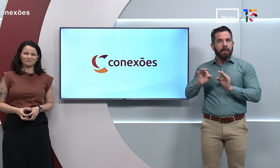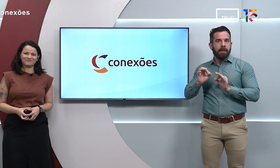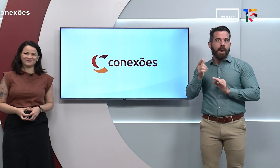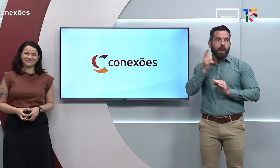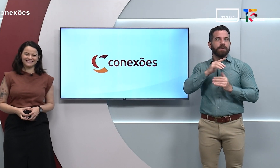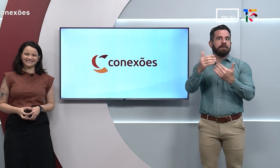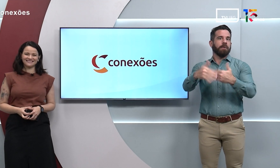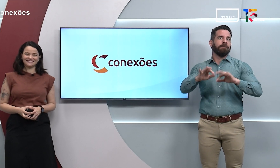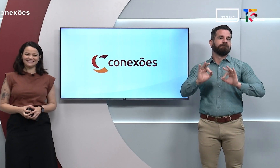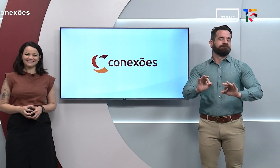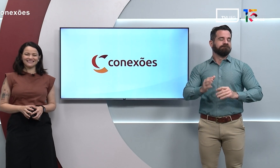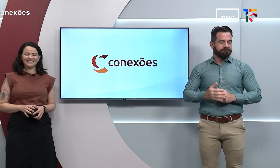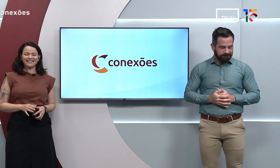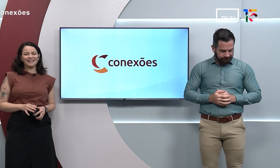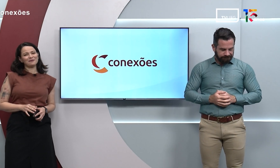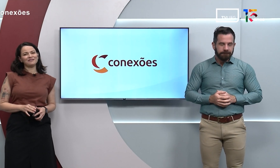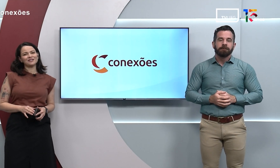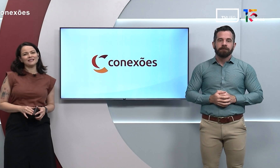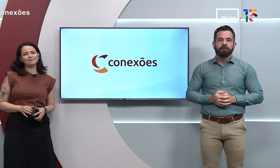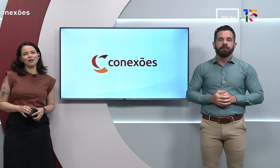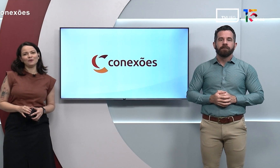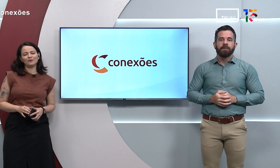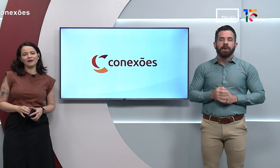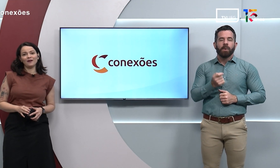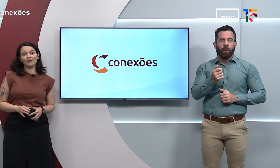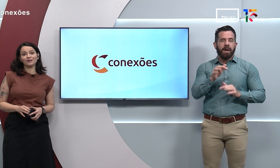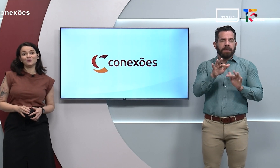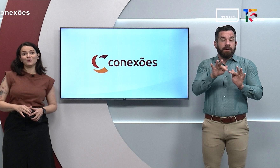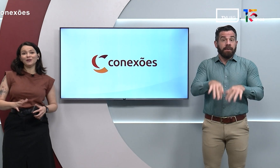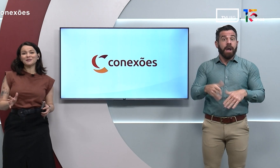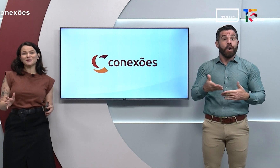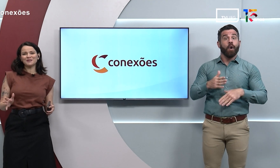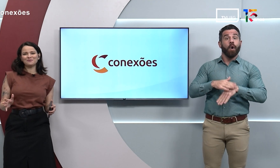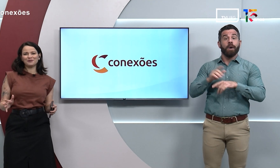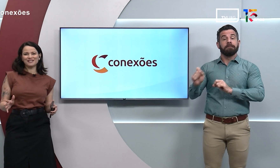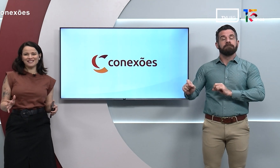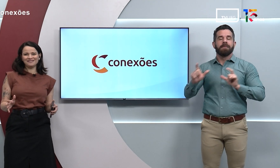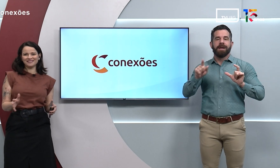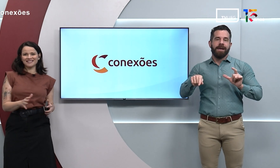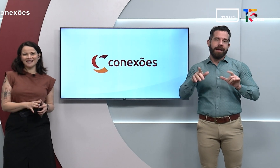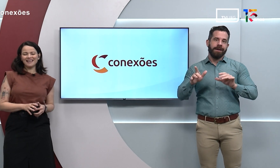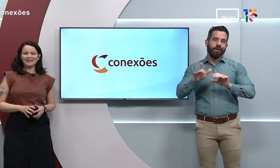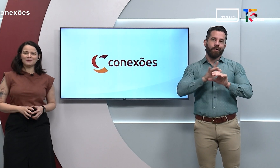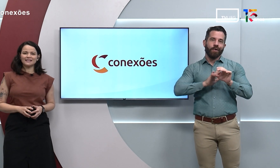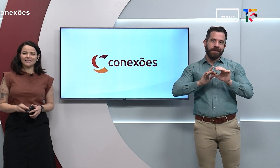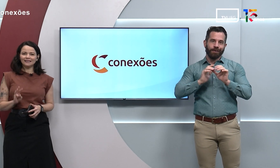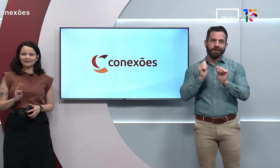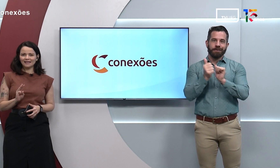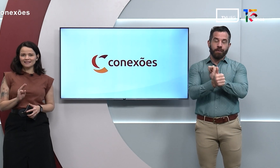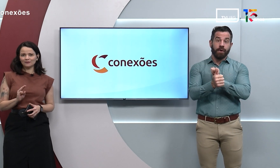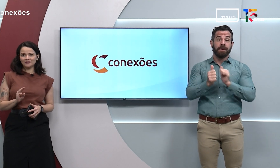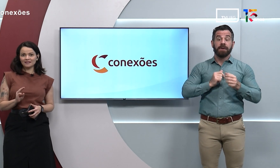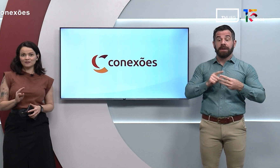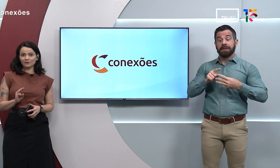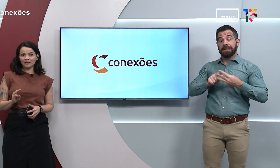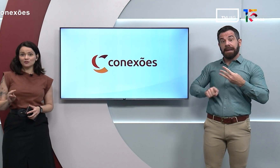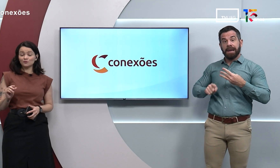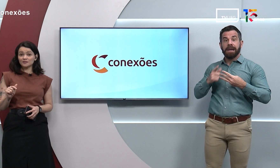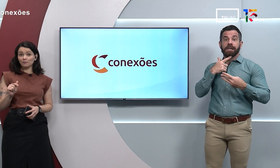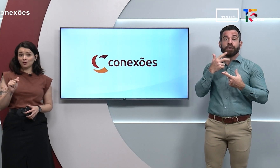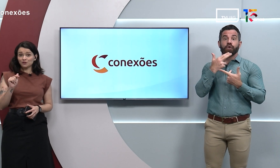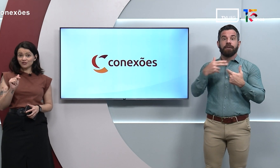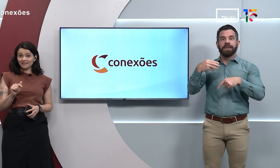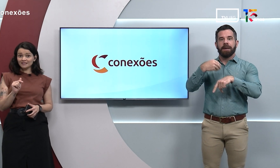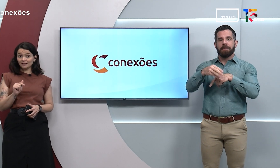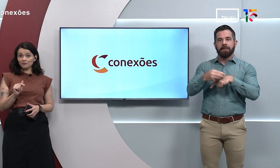avaliação. E para fechar esse bloco, é hora do Conexões Esportivas, que apresenta 3 atualizações